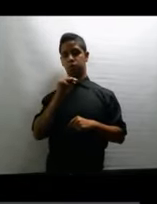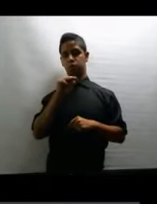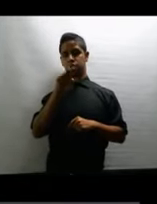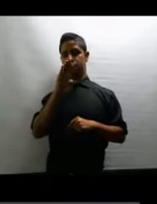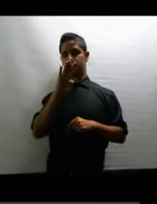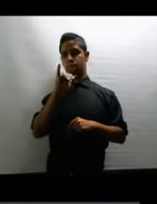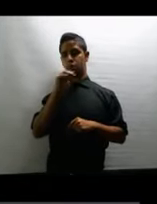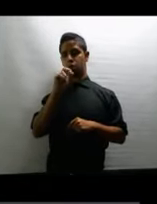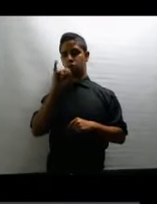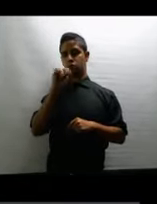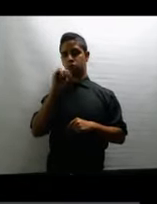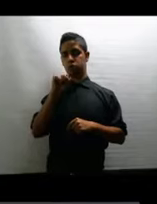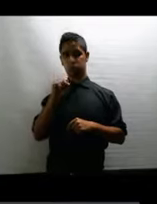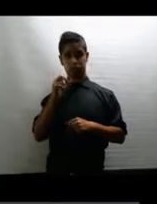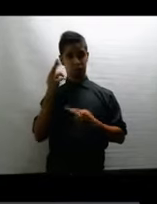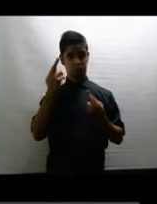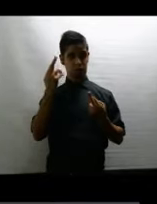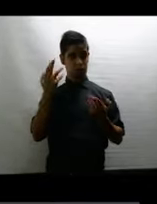Simbiosis porque,